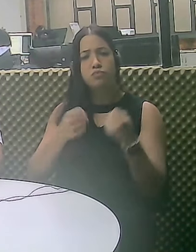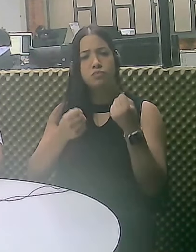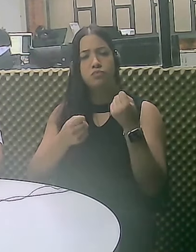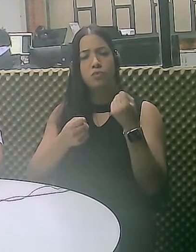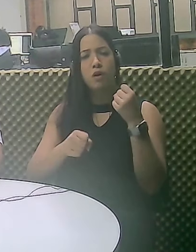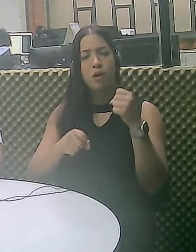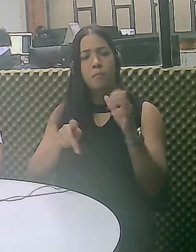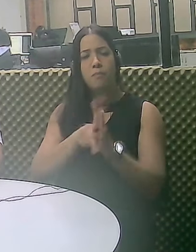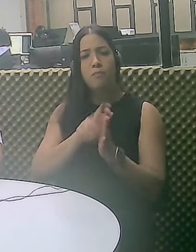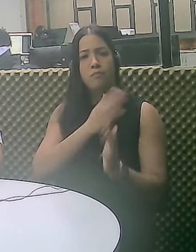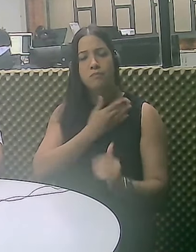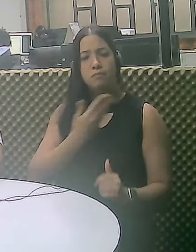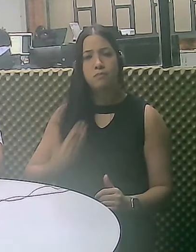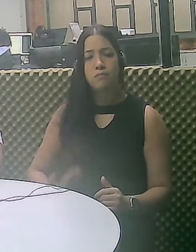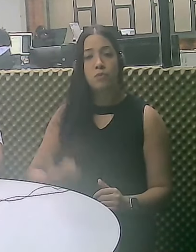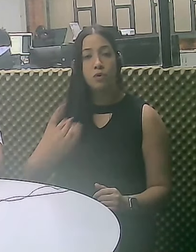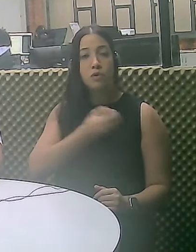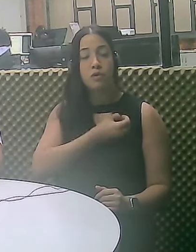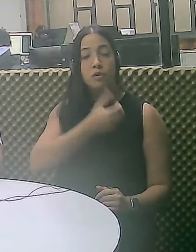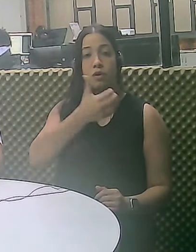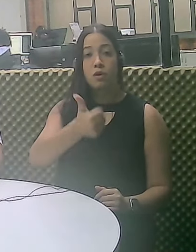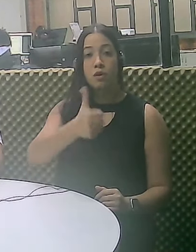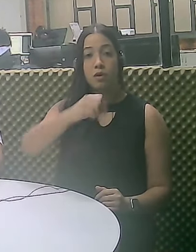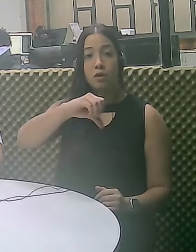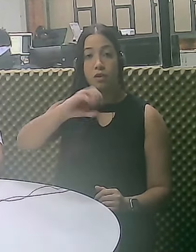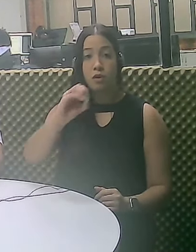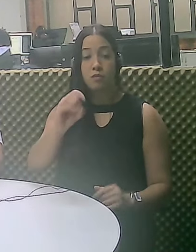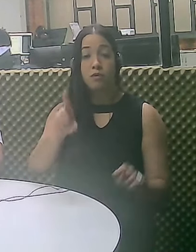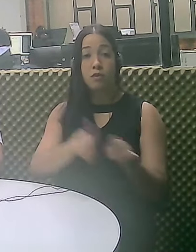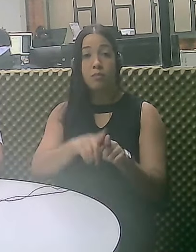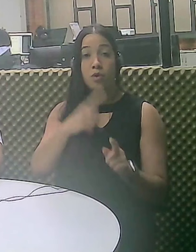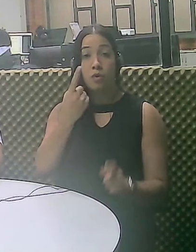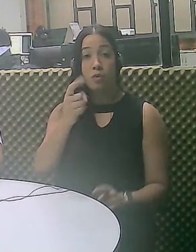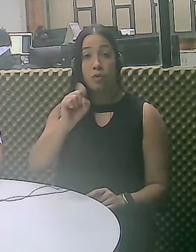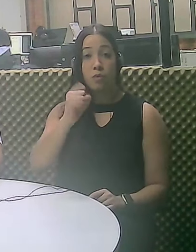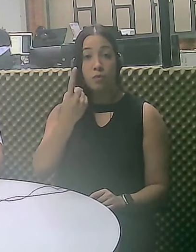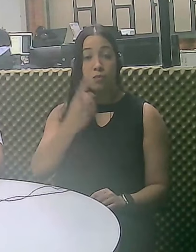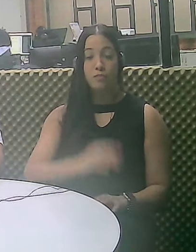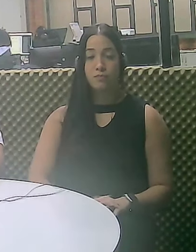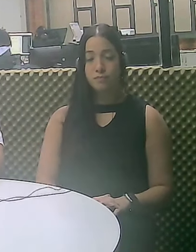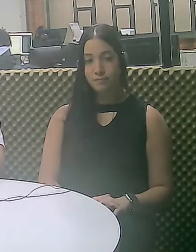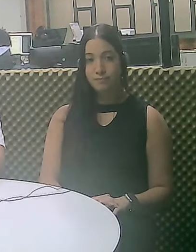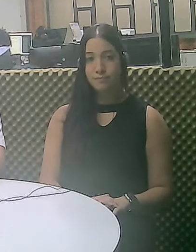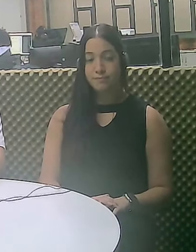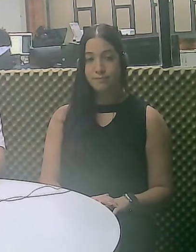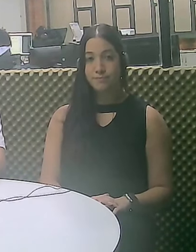contra o patrimônio público pelos números 190 e 181.